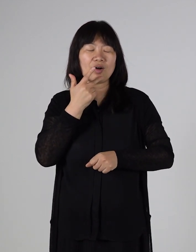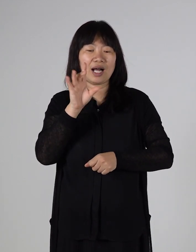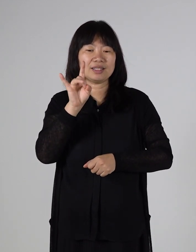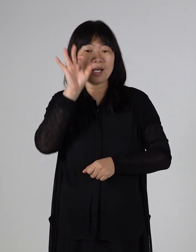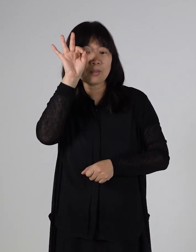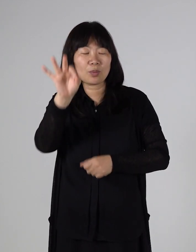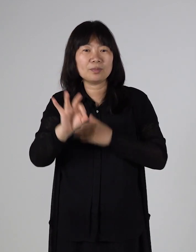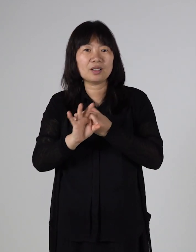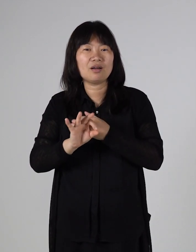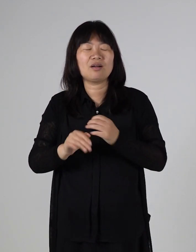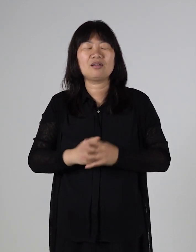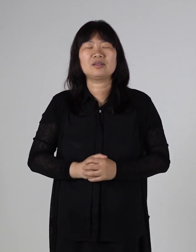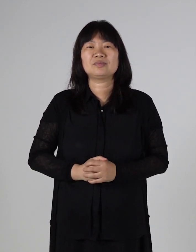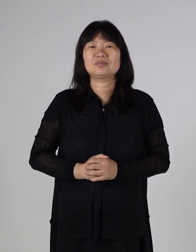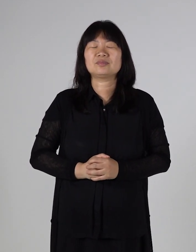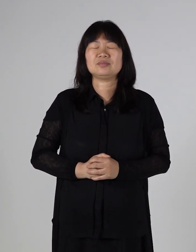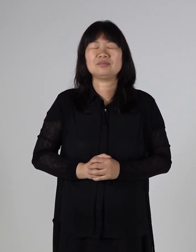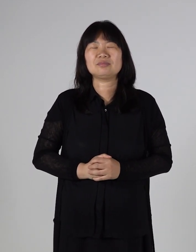군데를 보니까